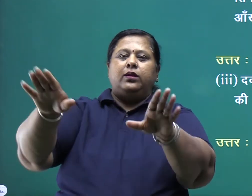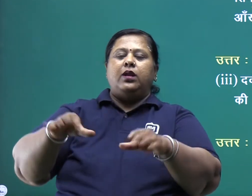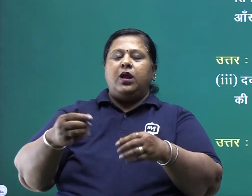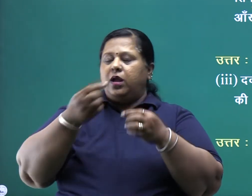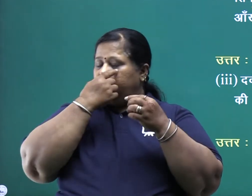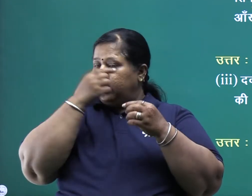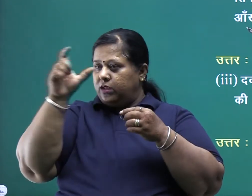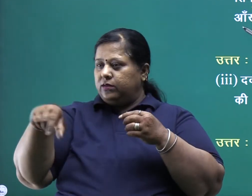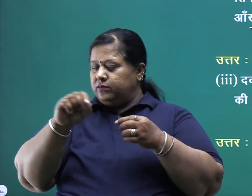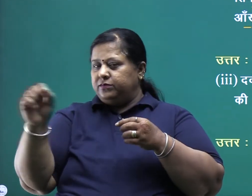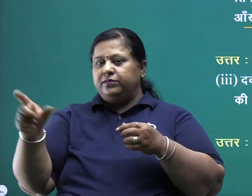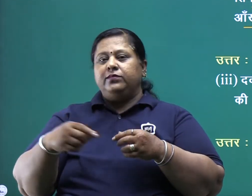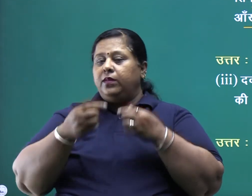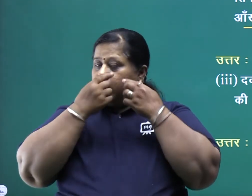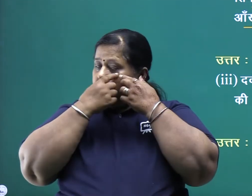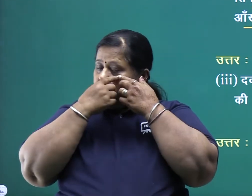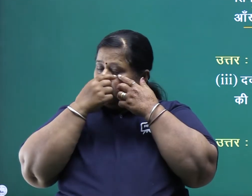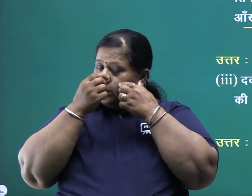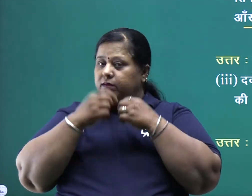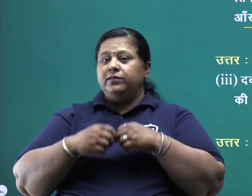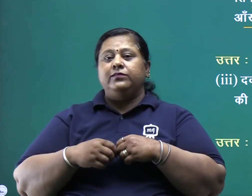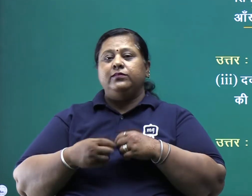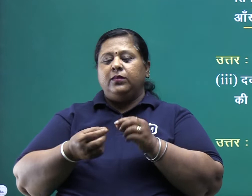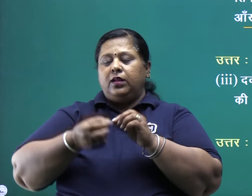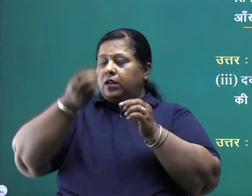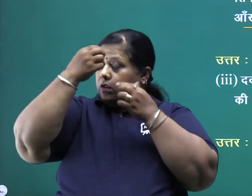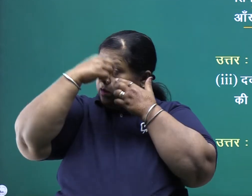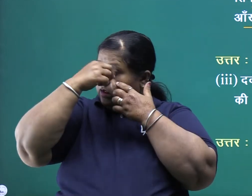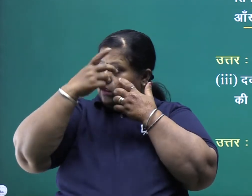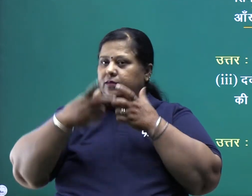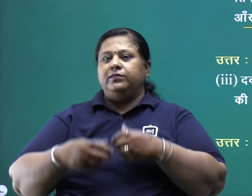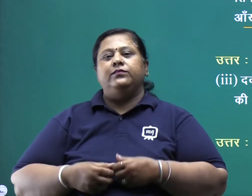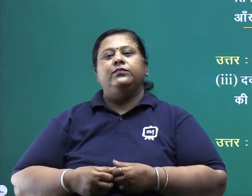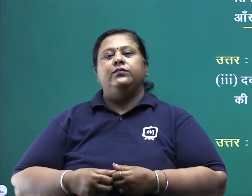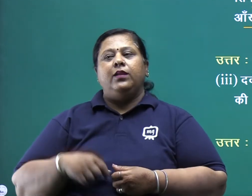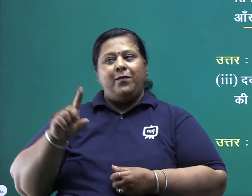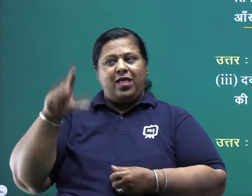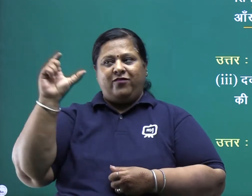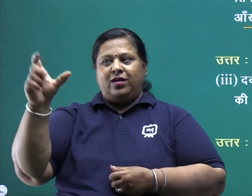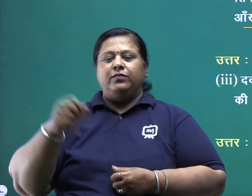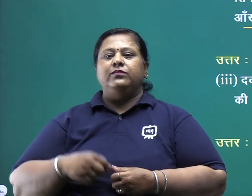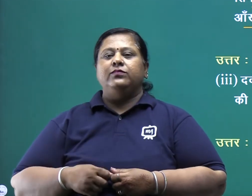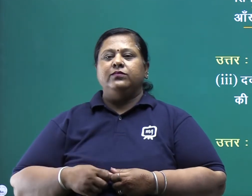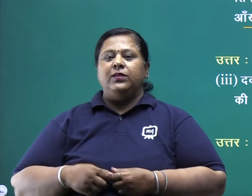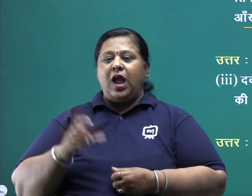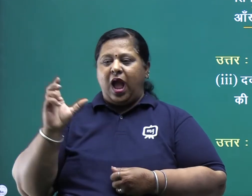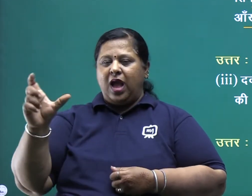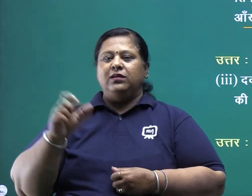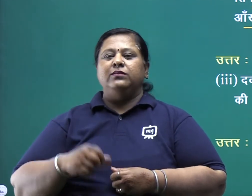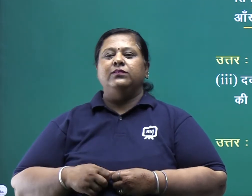कवि की आंख में गिर गया। पहला विकल्प